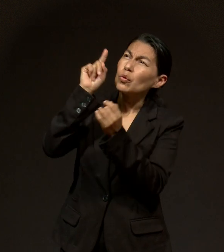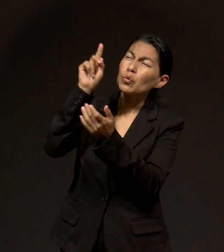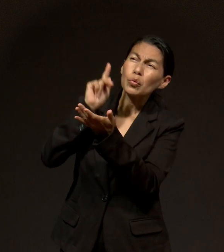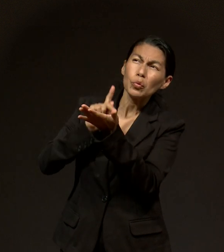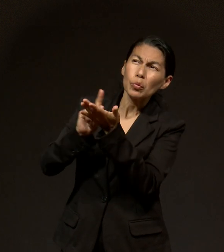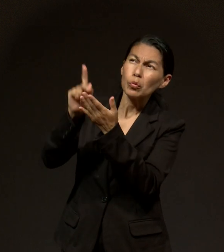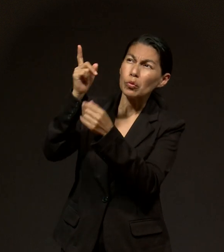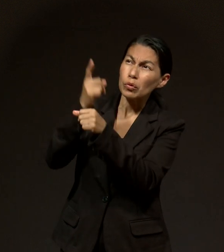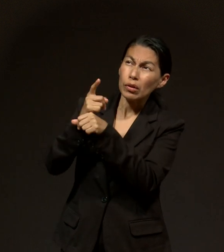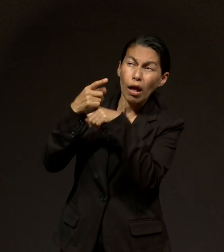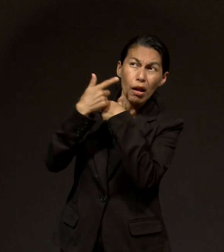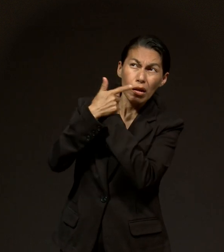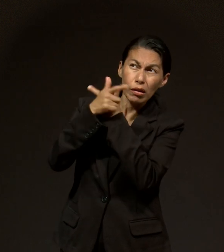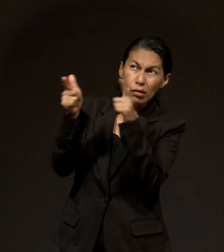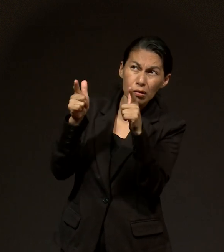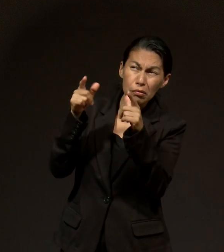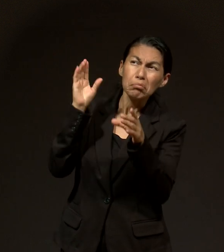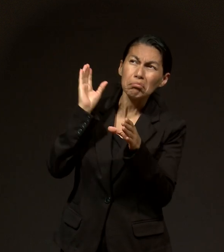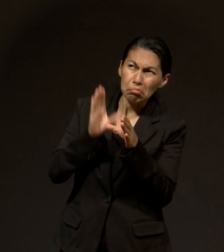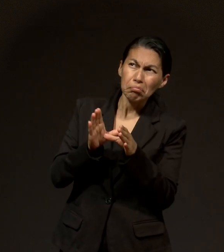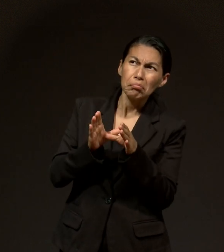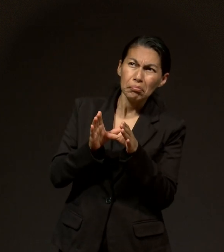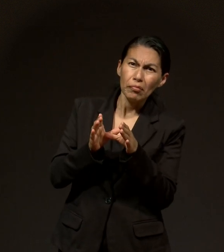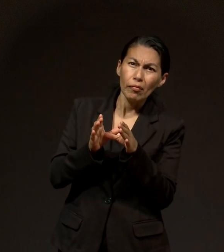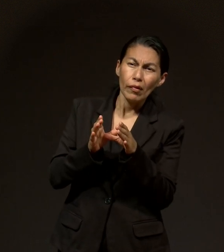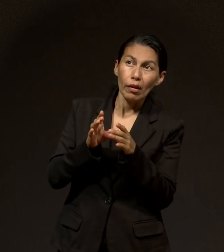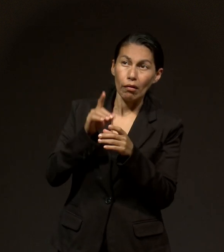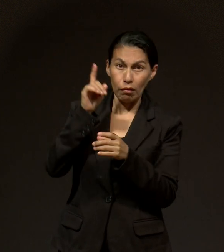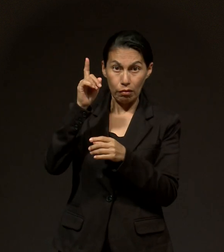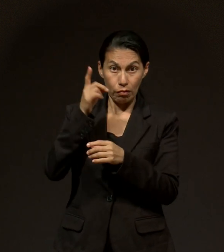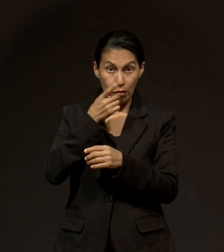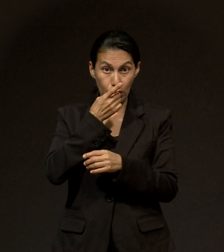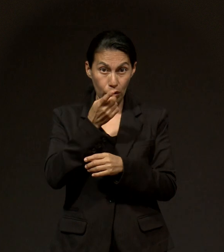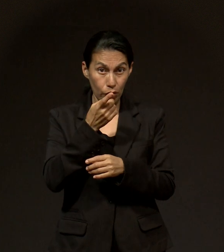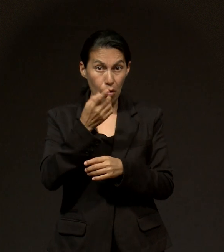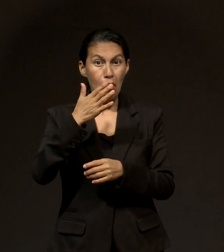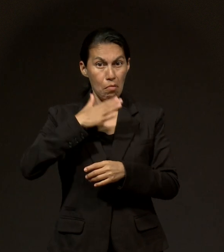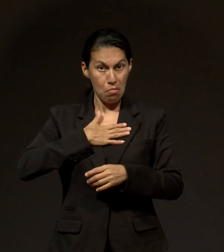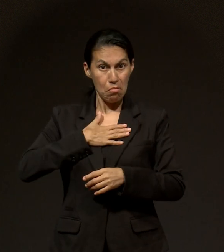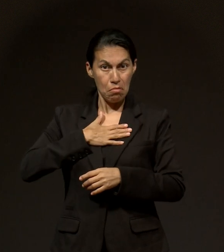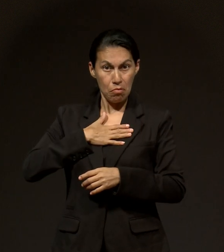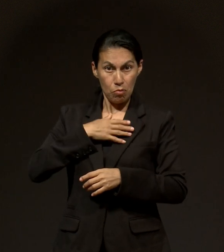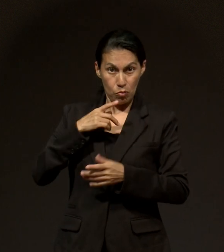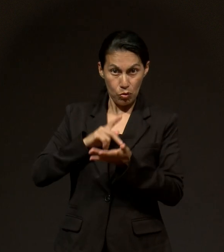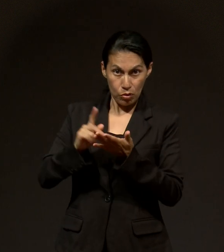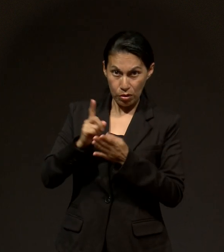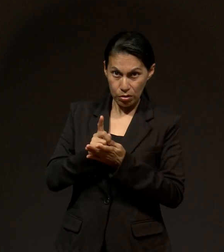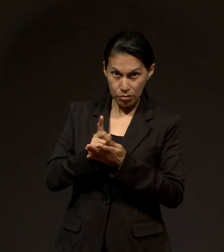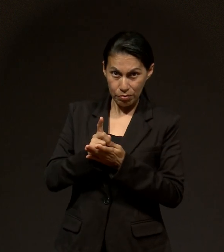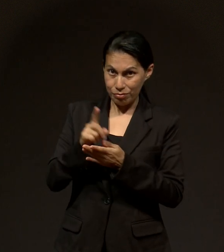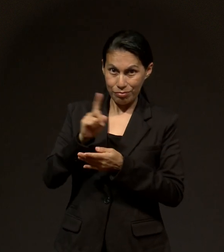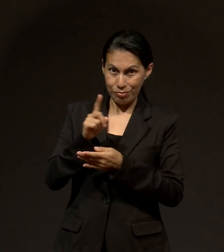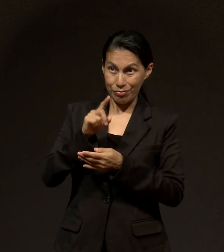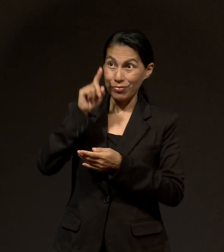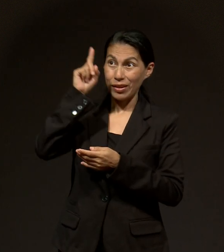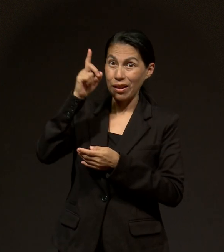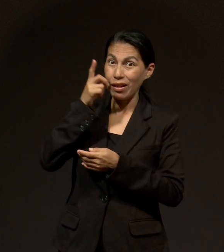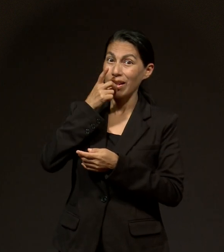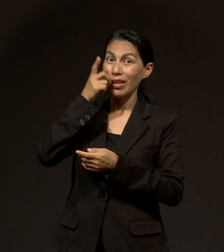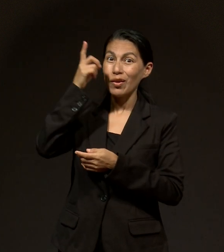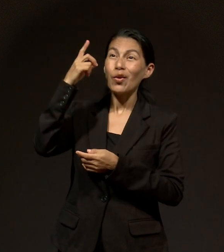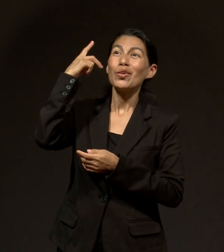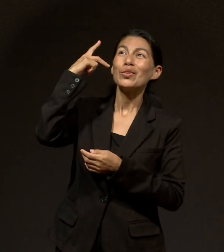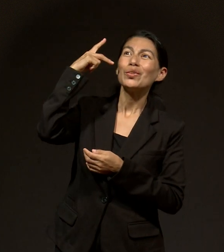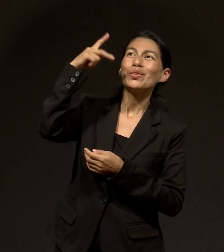sea hecha su voluntad. No dijo la nuestra, sino la voluntad de Dios. Y